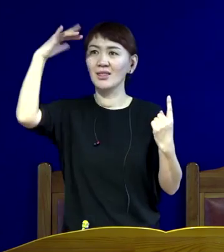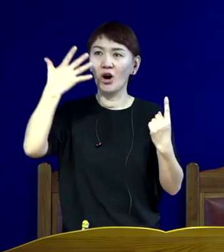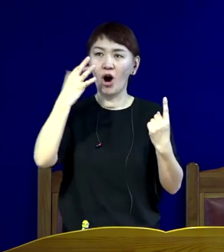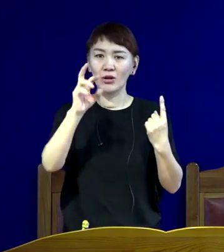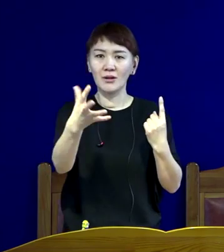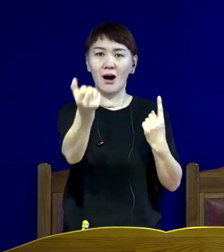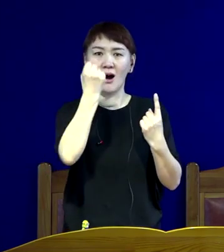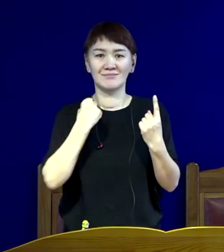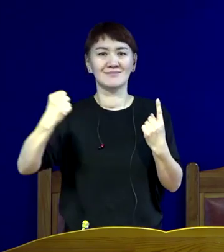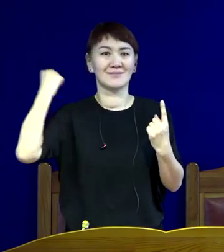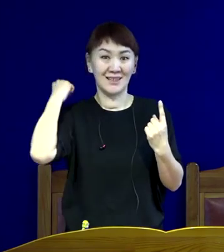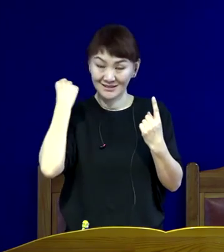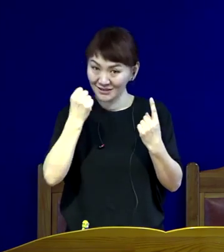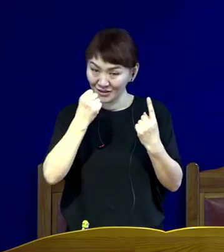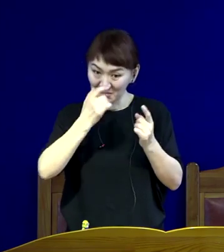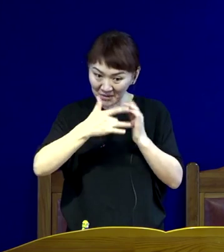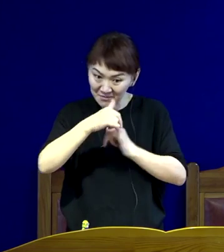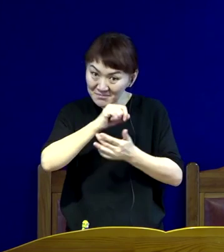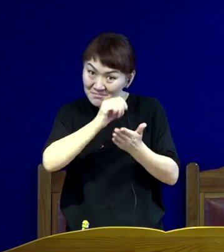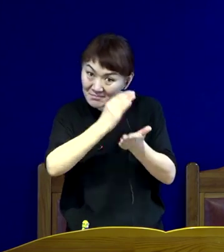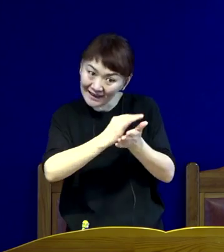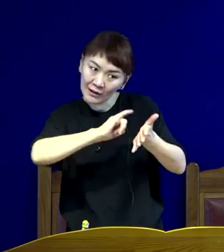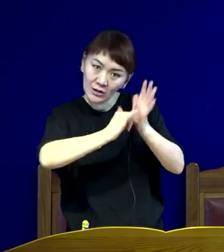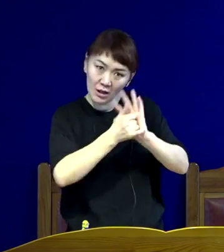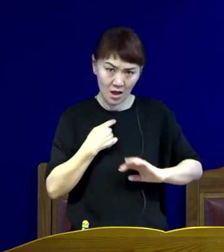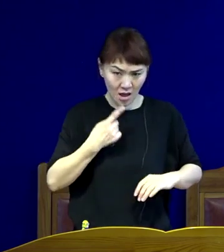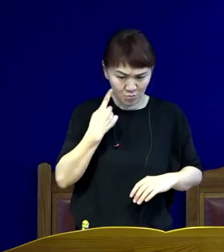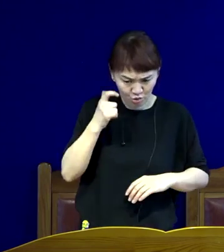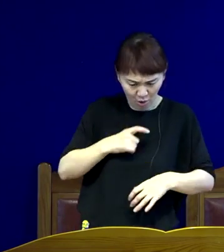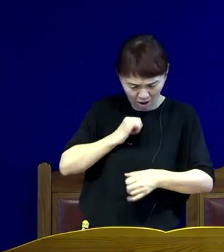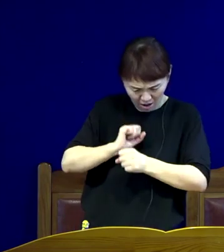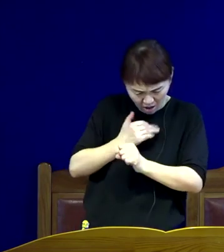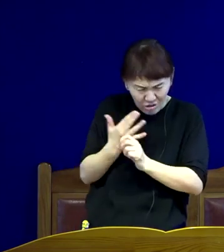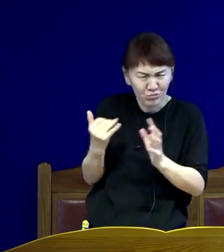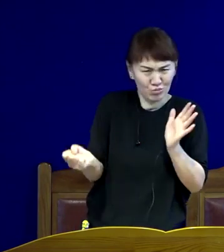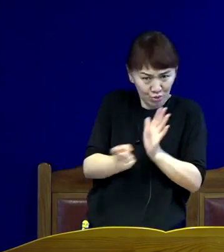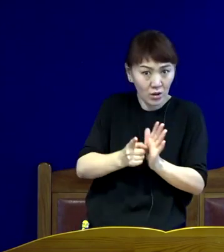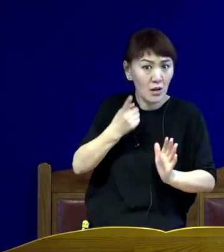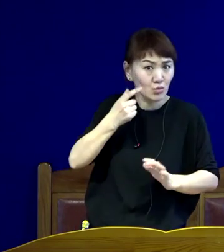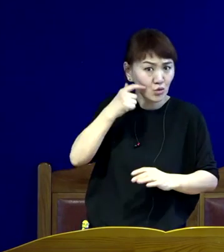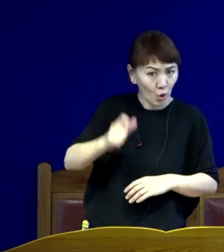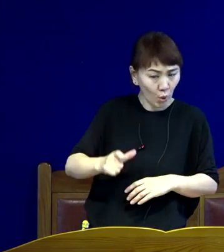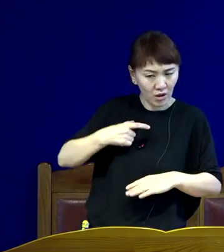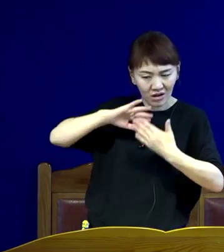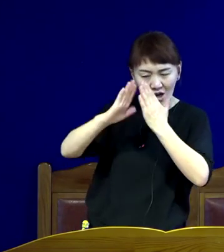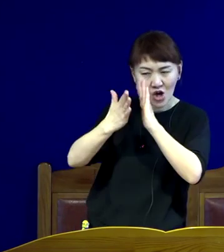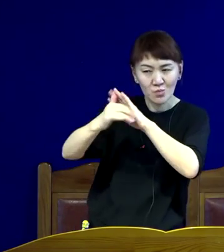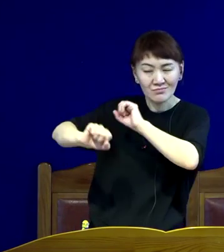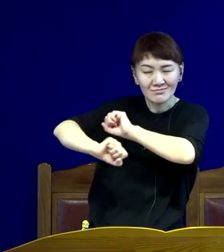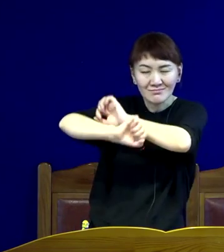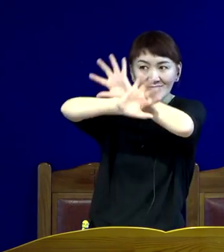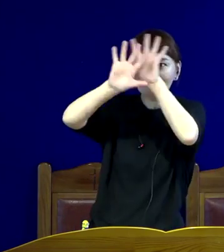үүрэг төдий чинь чухлаа гэдгийг хэлж байна. Эхнэр бол гэр бүлийн нар гэдгийг санах хэрэгтэй.